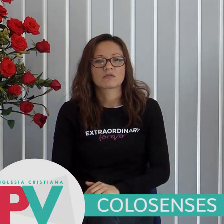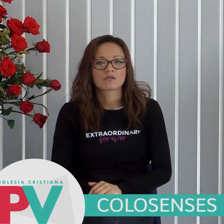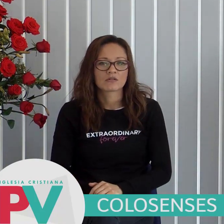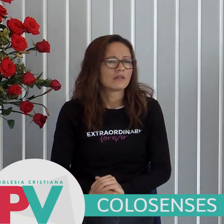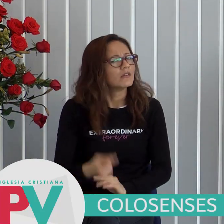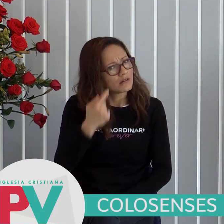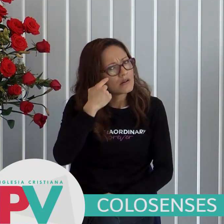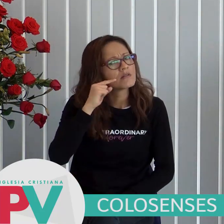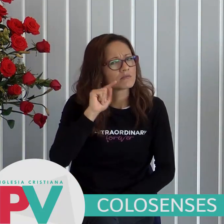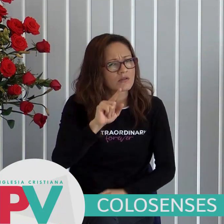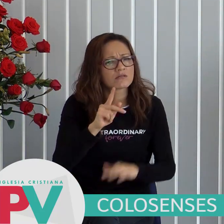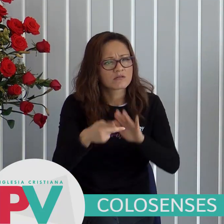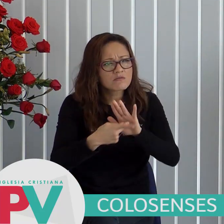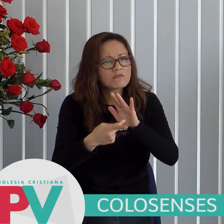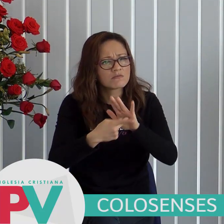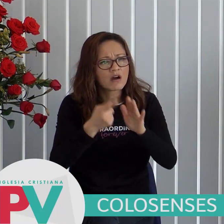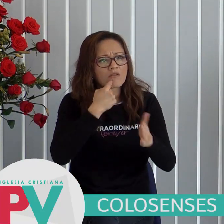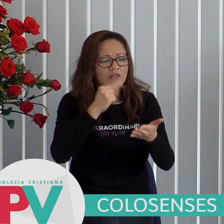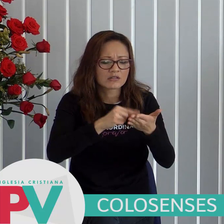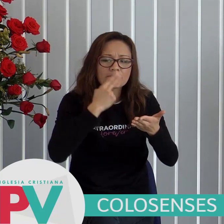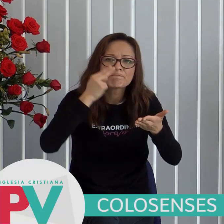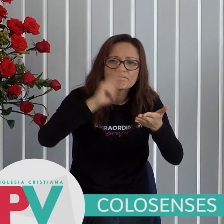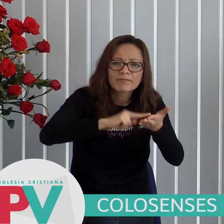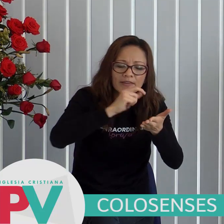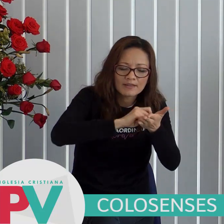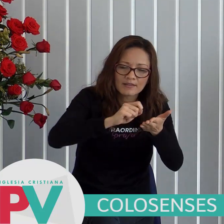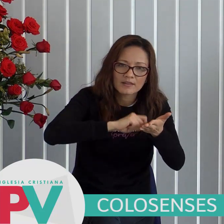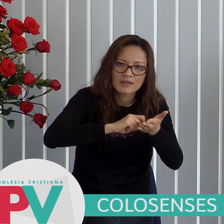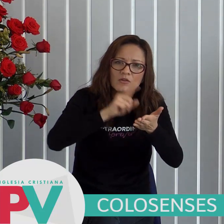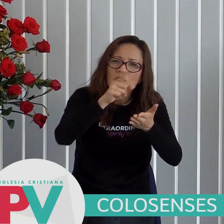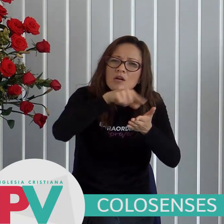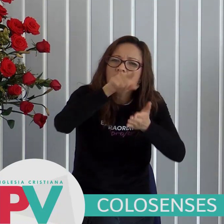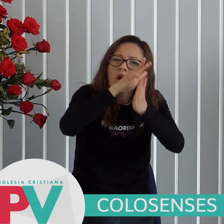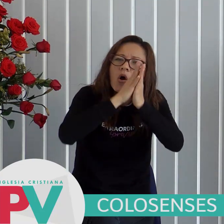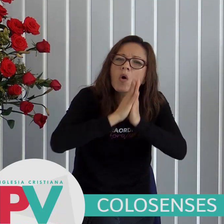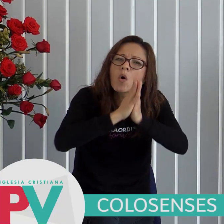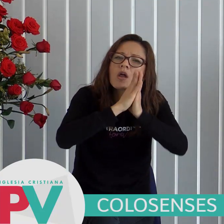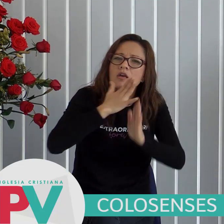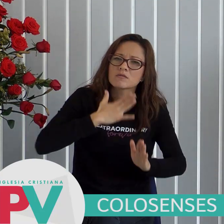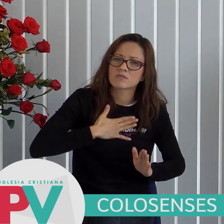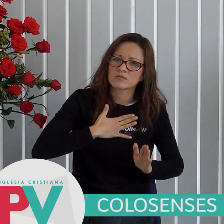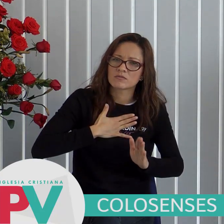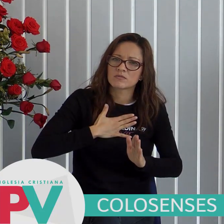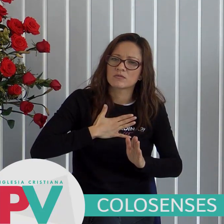Por eso dice Pablo en la epístola, dice, oren por mí y